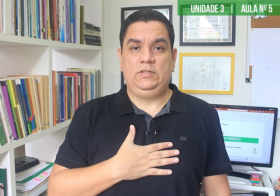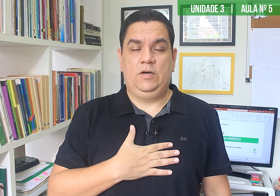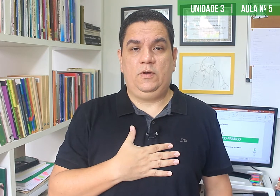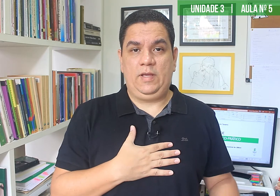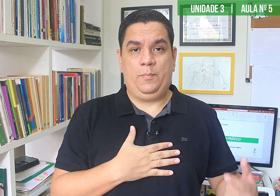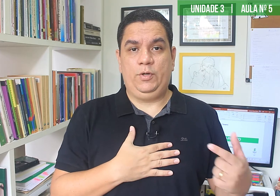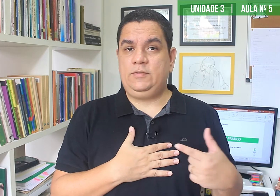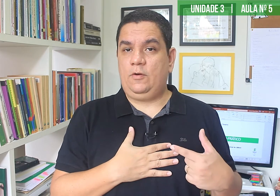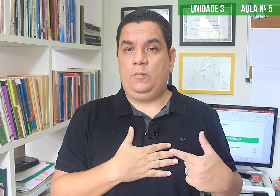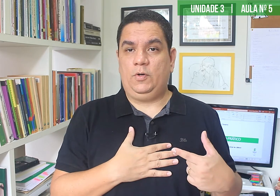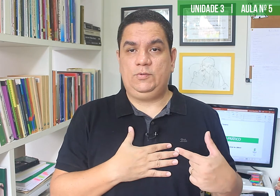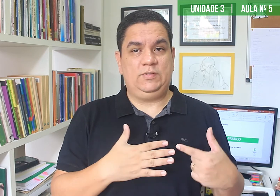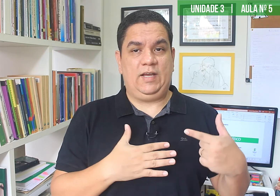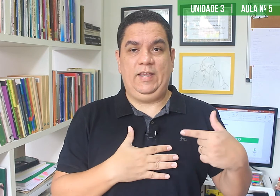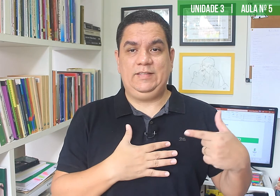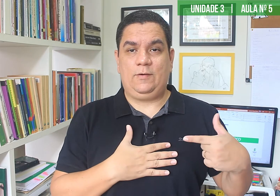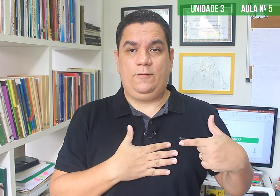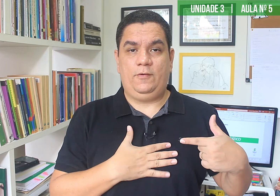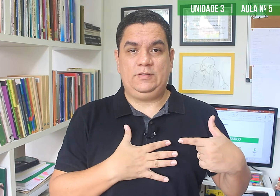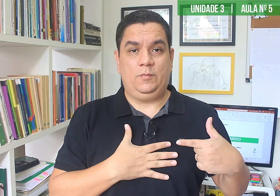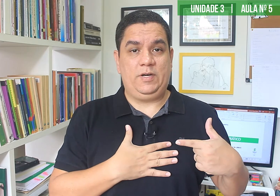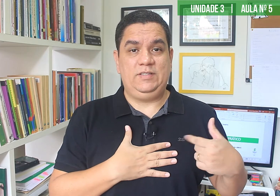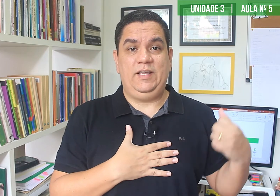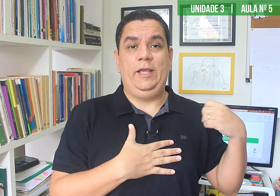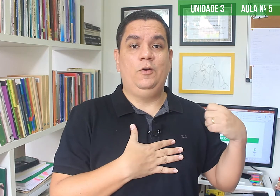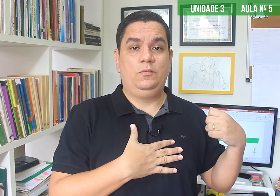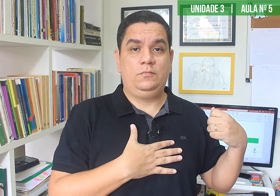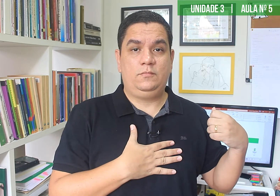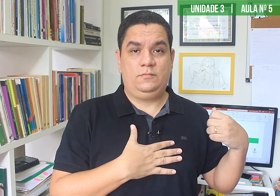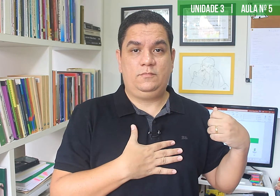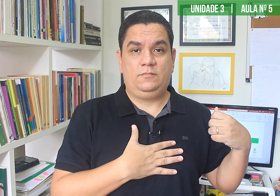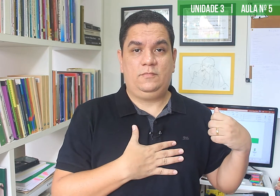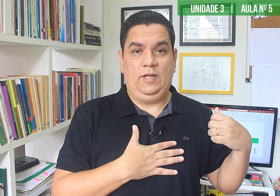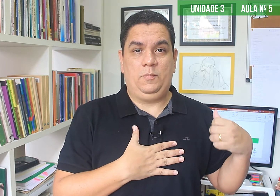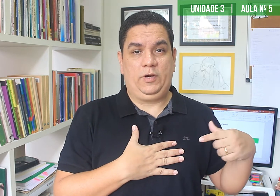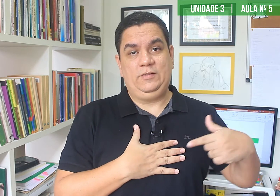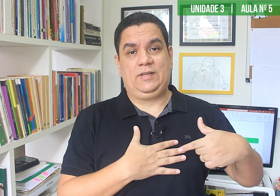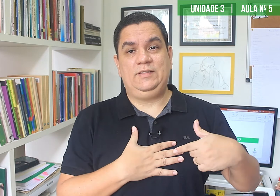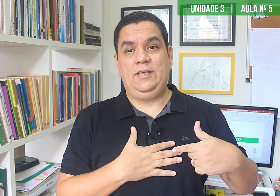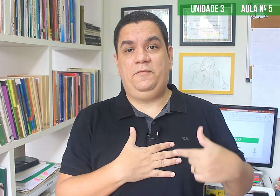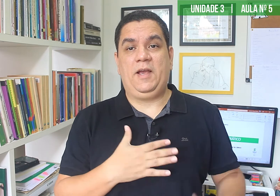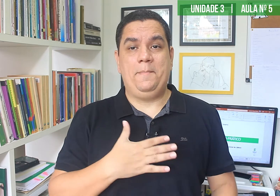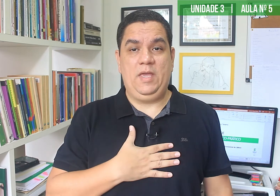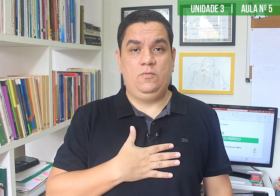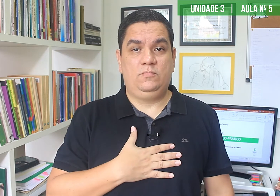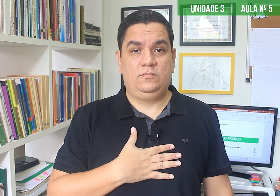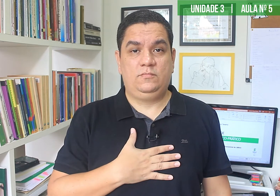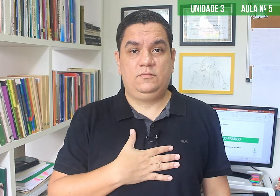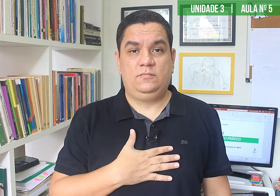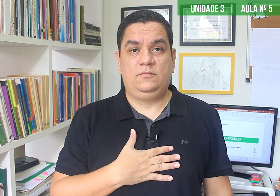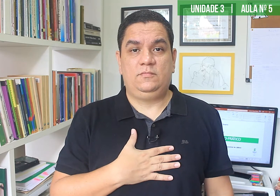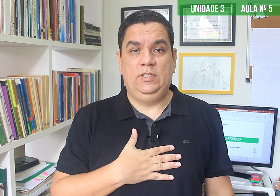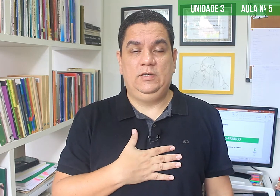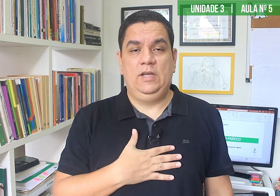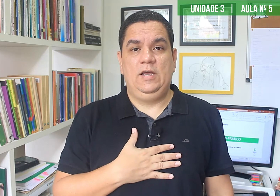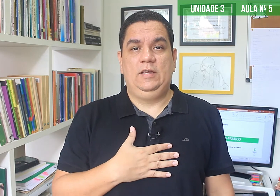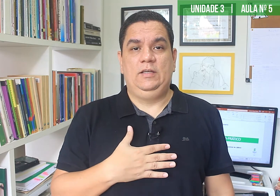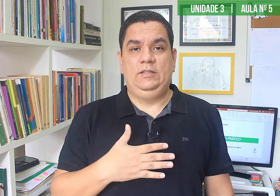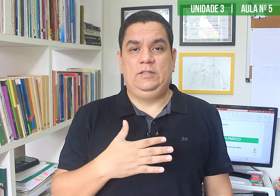então é por isso que eu não posso usar essa configuração para dizer eu, né? Porque isso aqui significa meu, né? Então